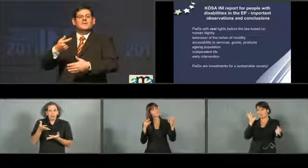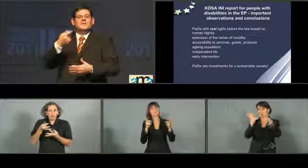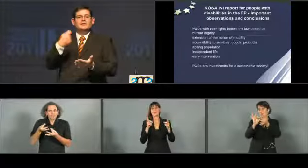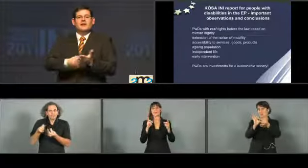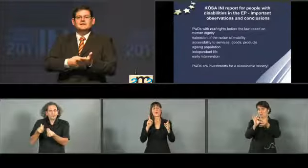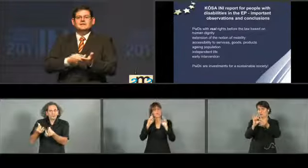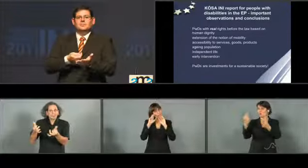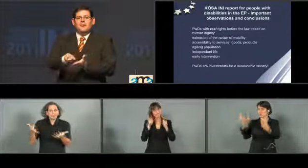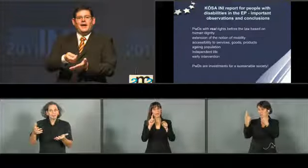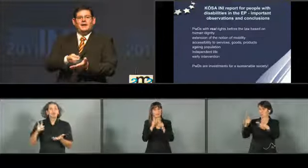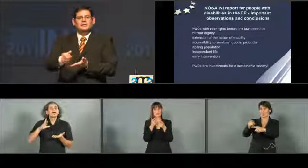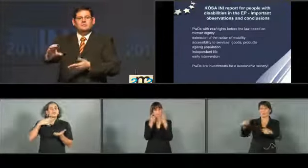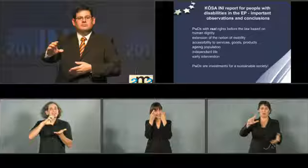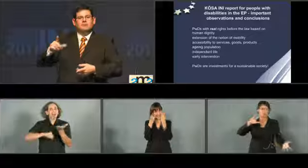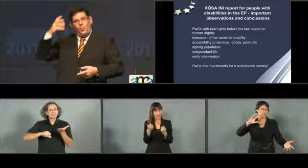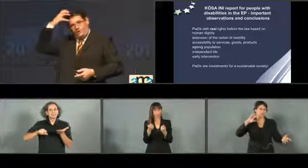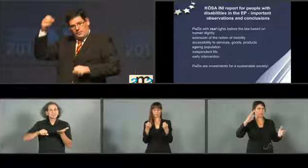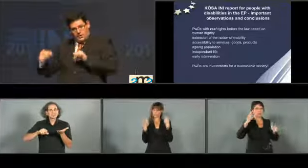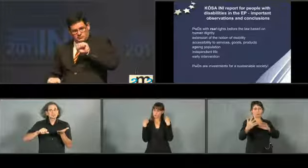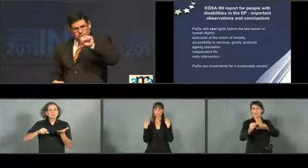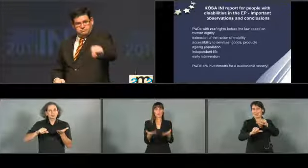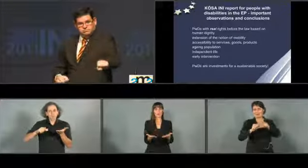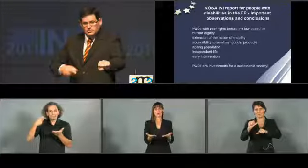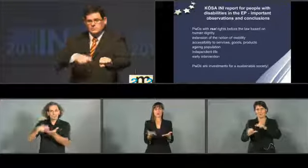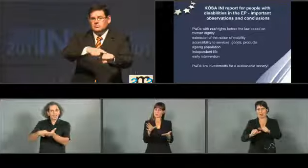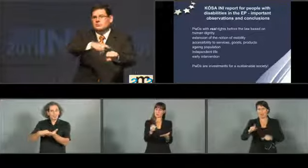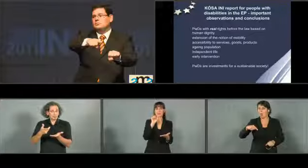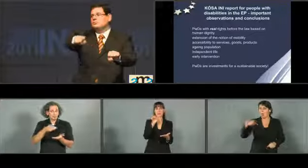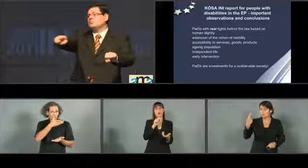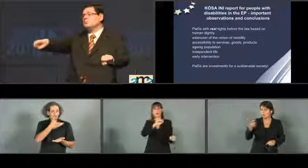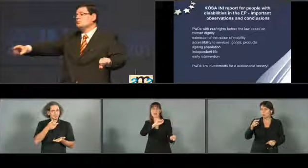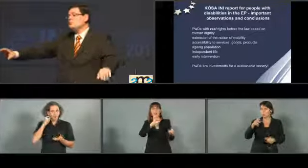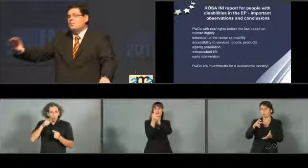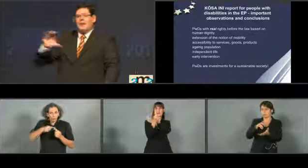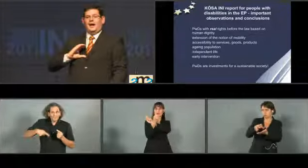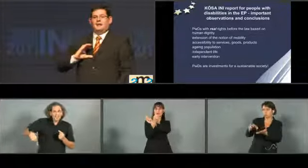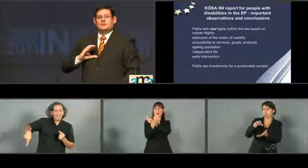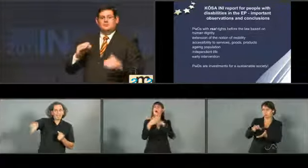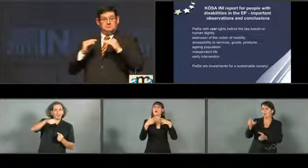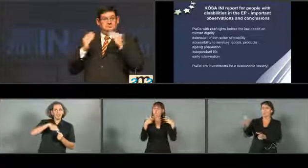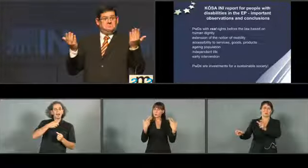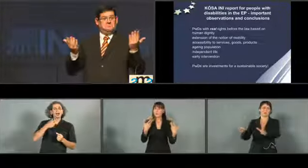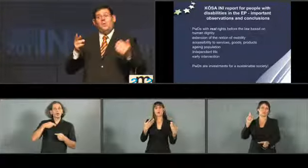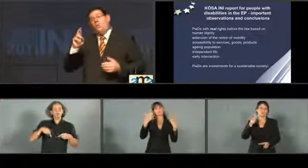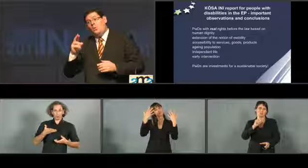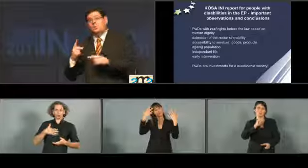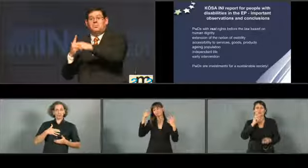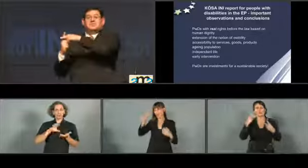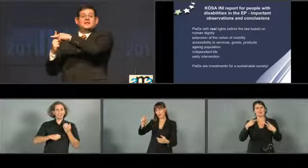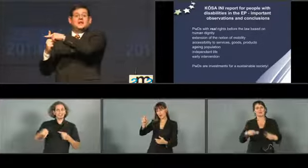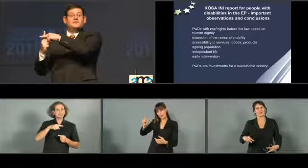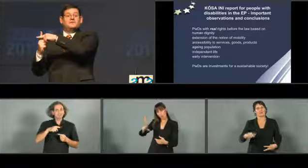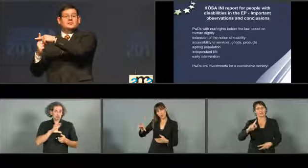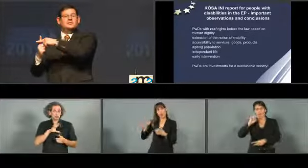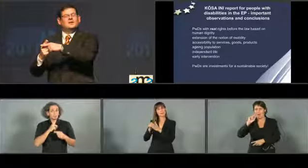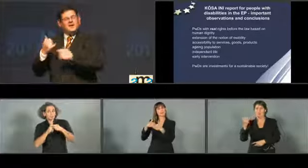personnes sourdes, handicapées, auront une vie beaucoup plus fluide, beaucoup plus agréable. Mais tout dépend du budget qui